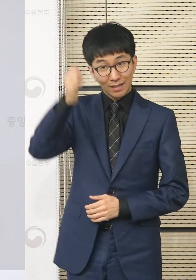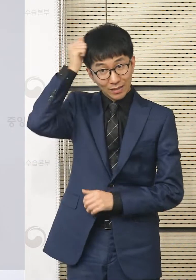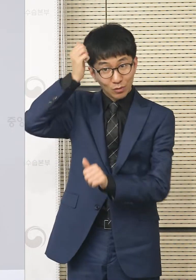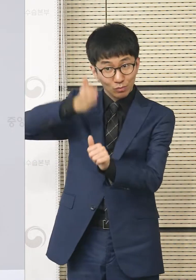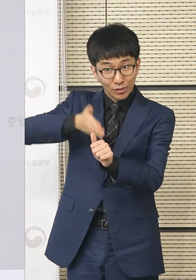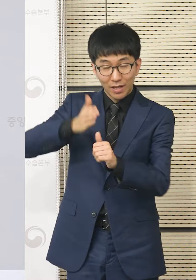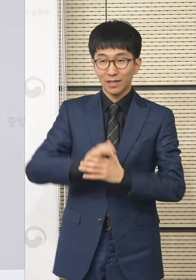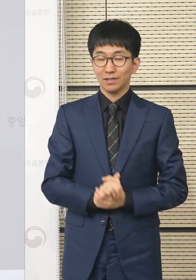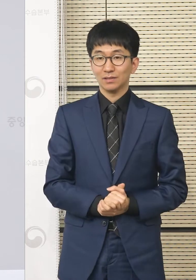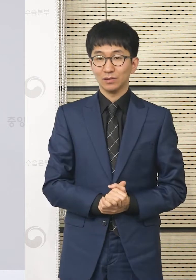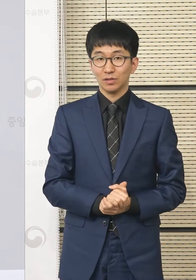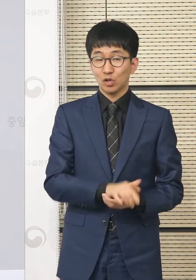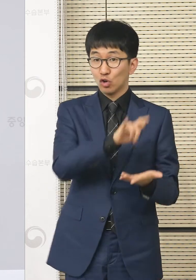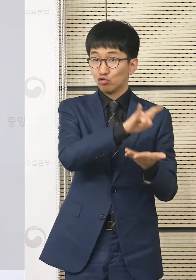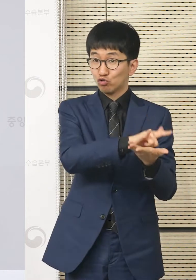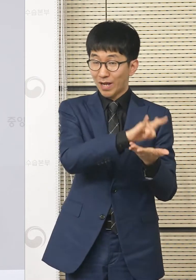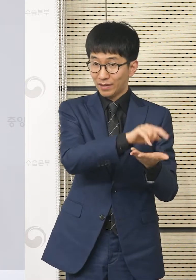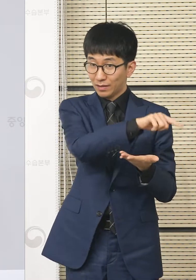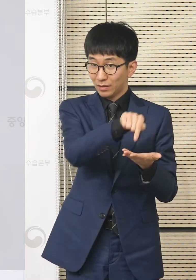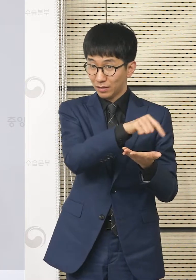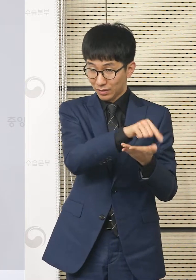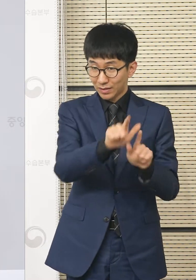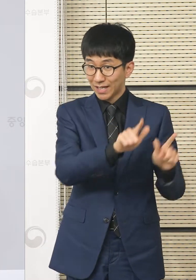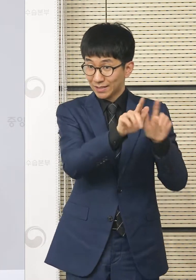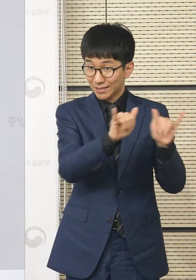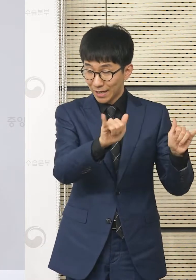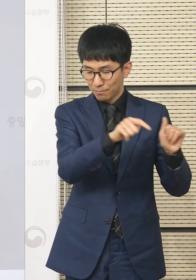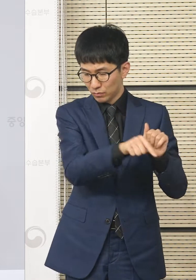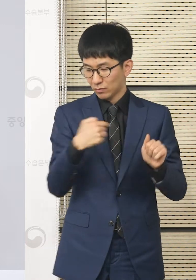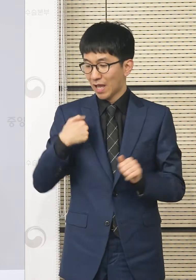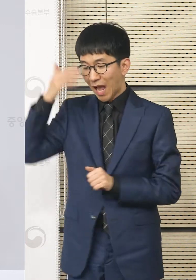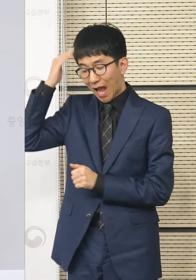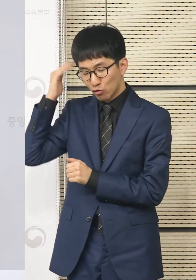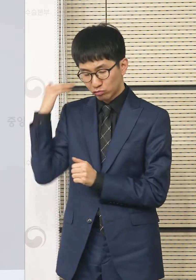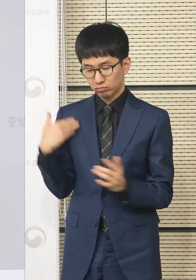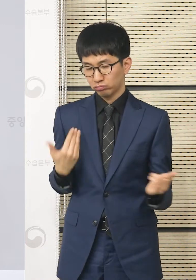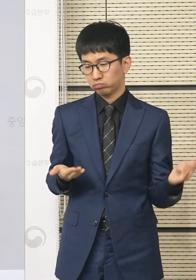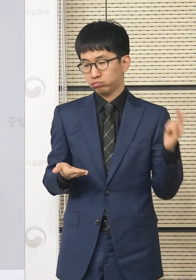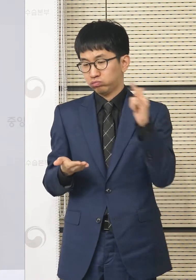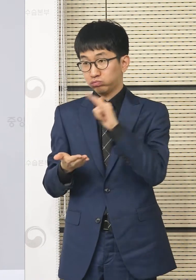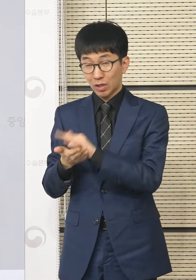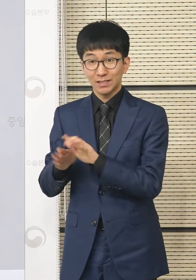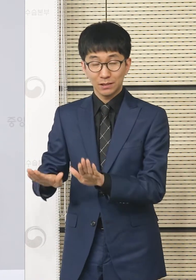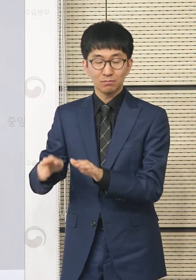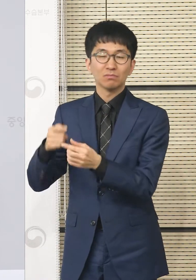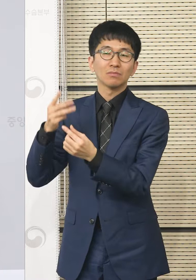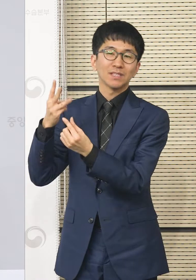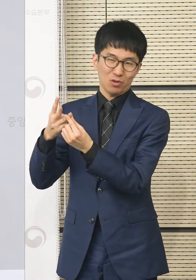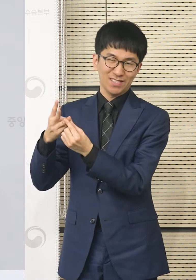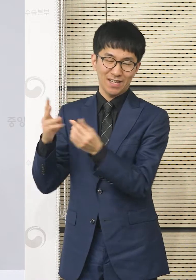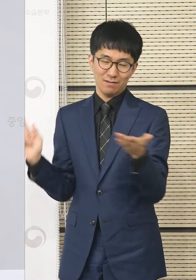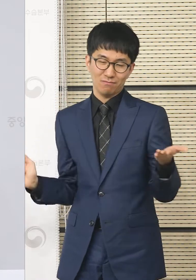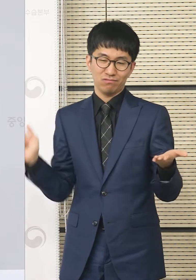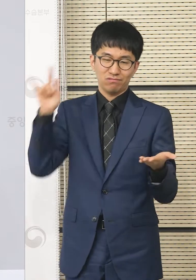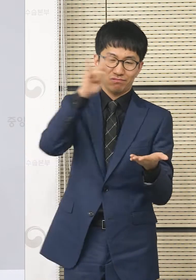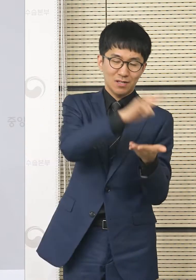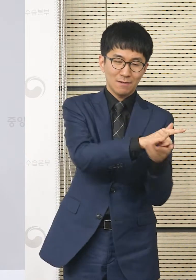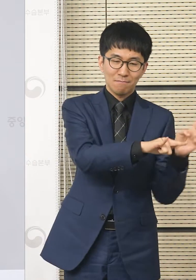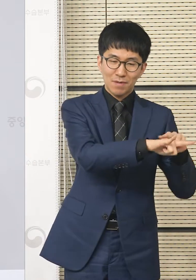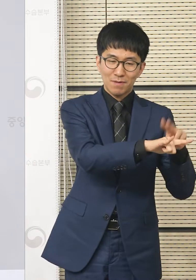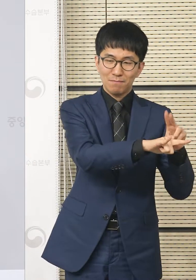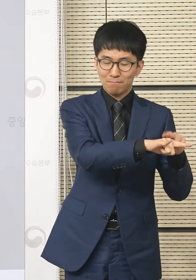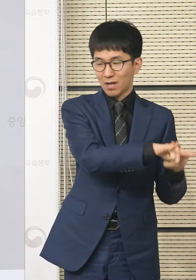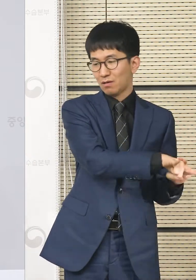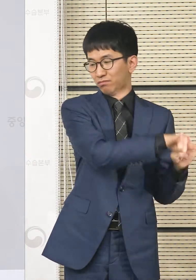먼저 우한 교민의 3차 추가 이송에 대해서 말씀드리겠습니다. 정부가 마련한 임시